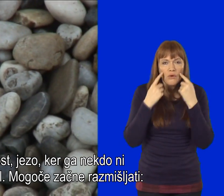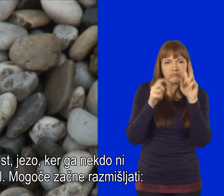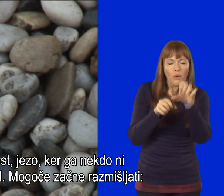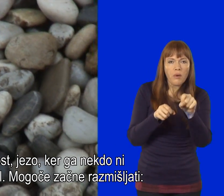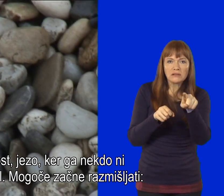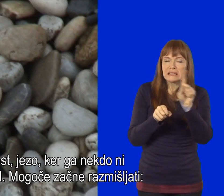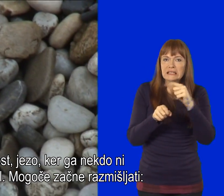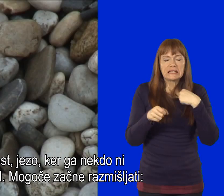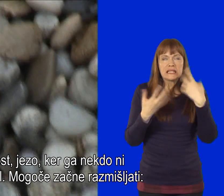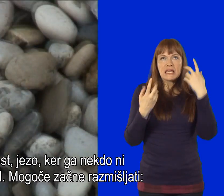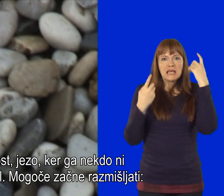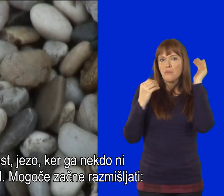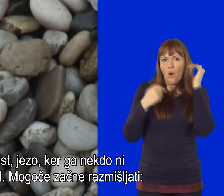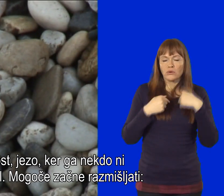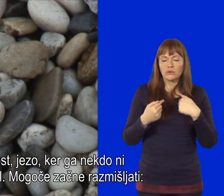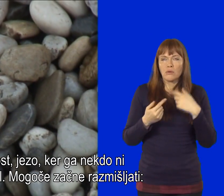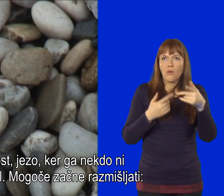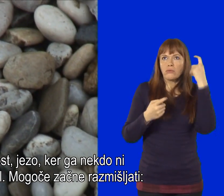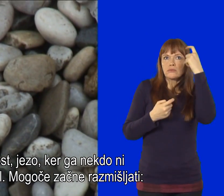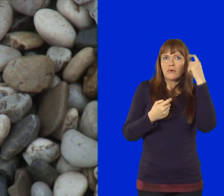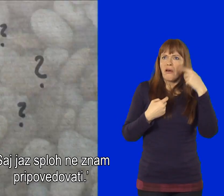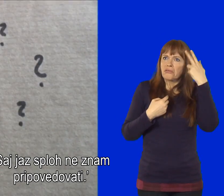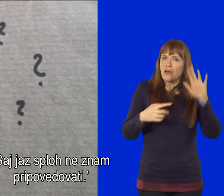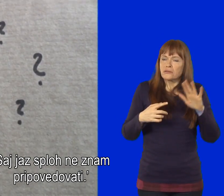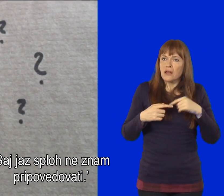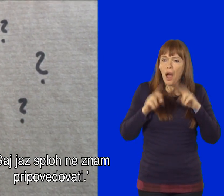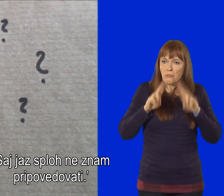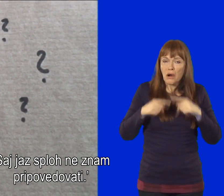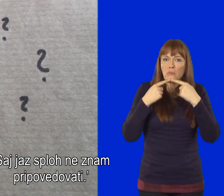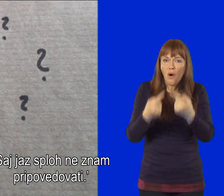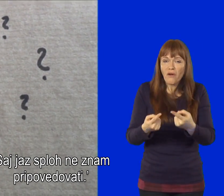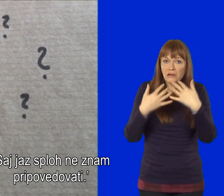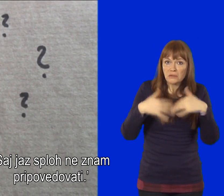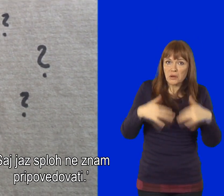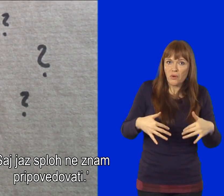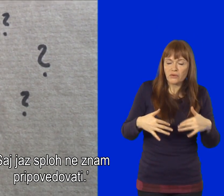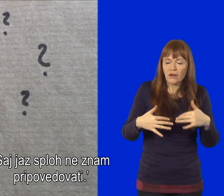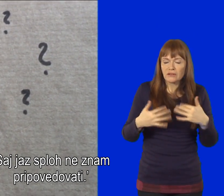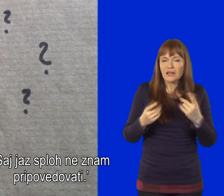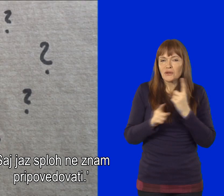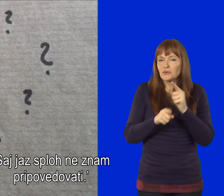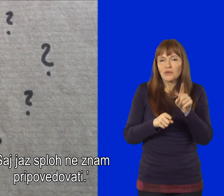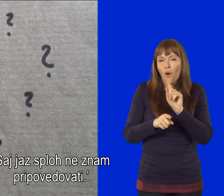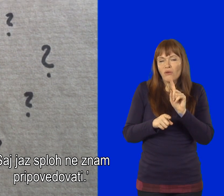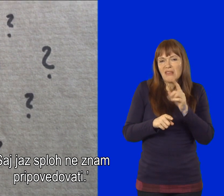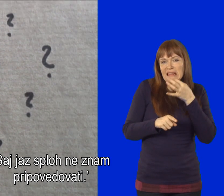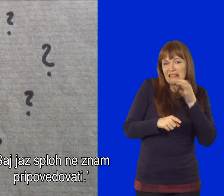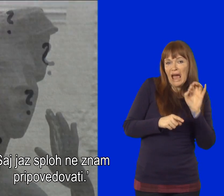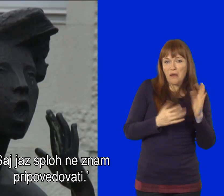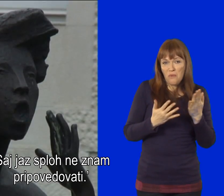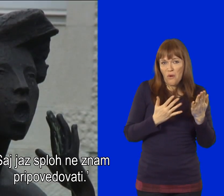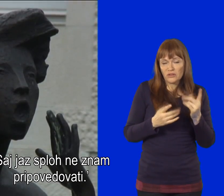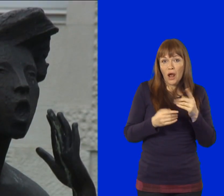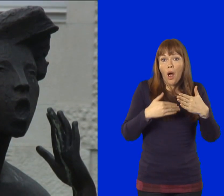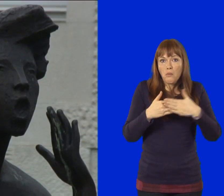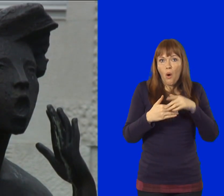nekdo ni poslušal, mogoče začne razmišljati, se jaz pa ne znam sploh pripovedovati, ne, in tudi to